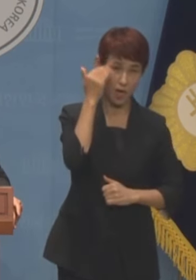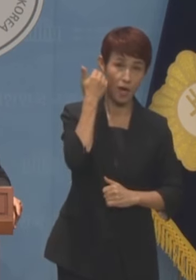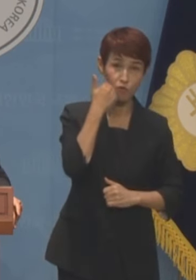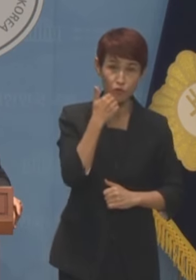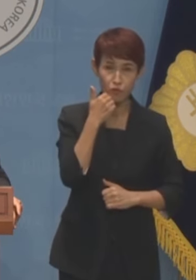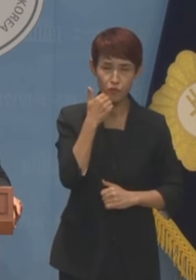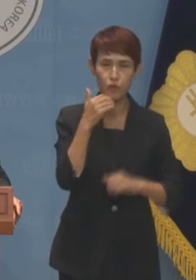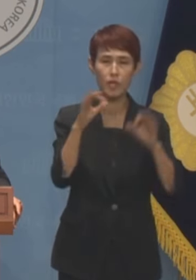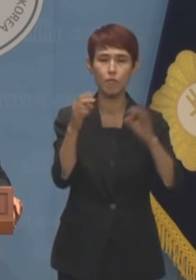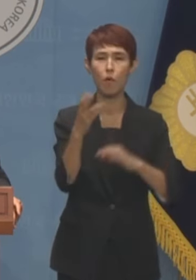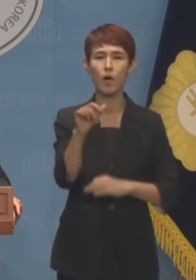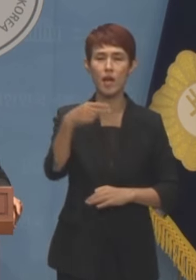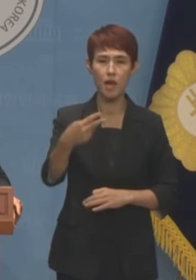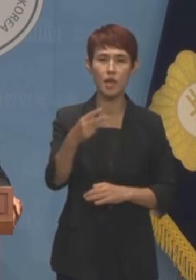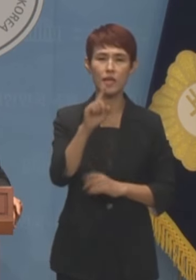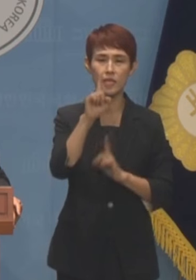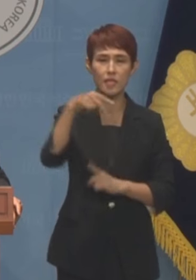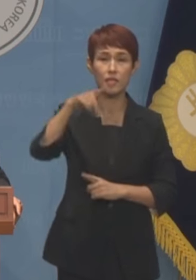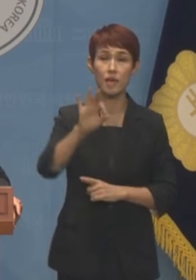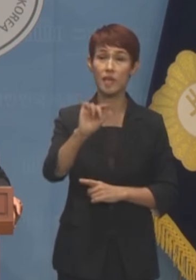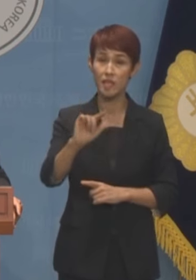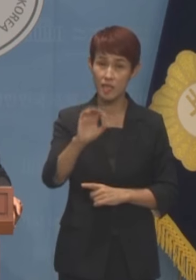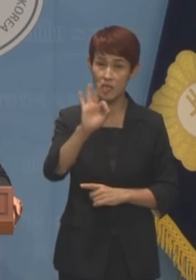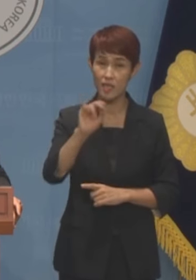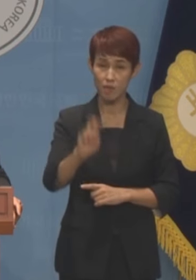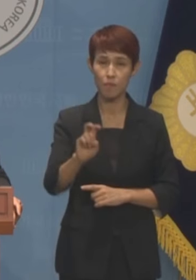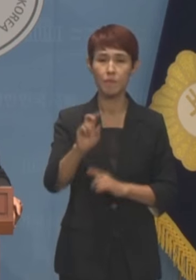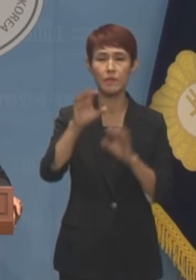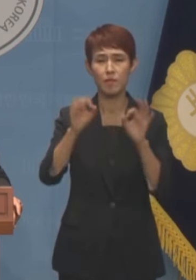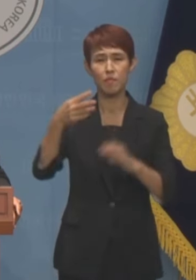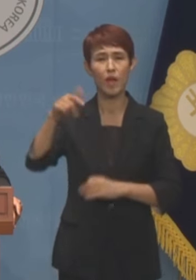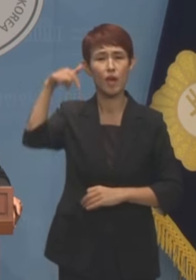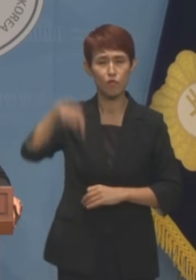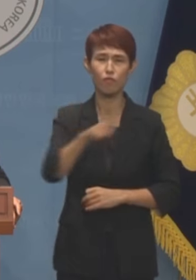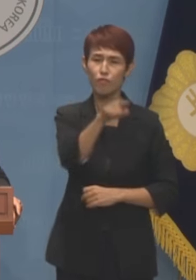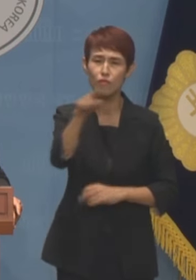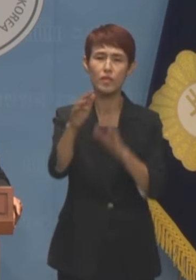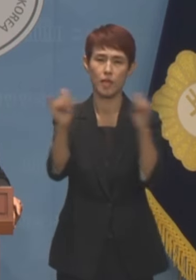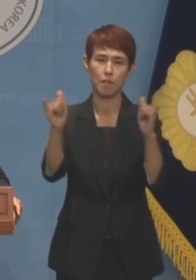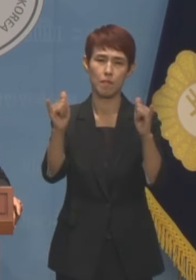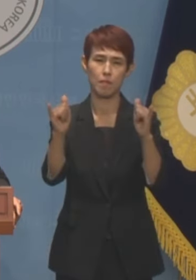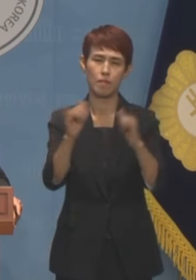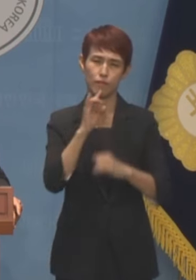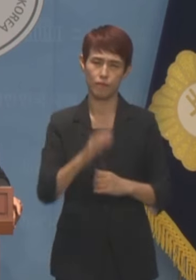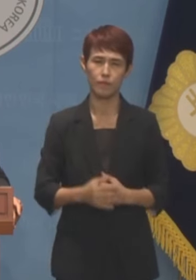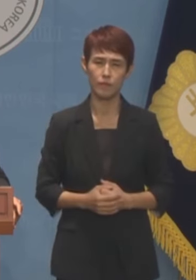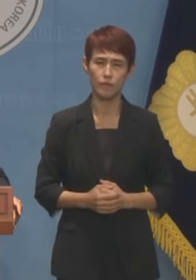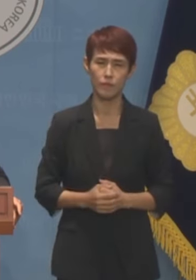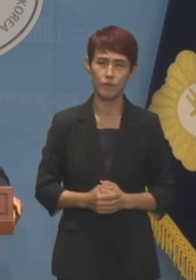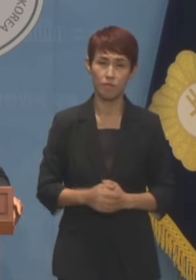것은 김홍일 이상인 이진수 김태규 등 낙하산 위원장들과 고위직 간부들